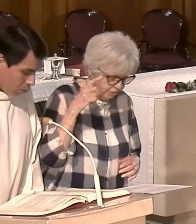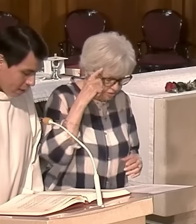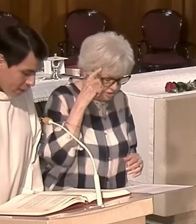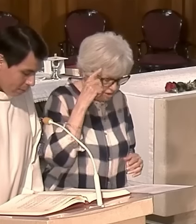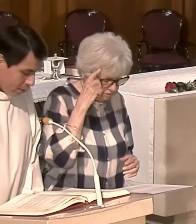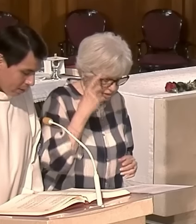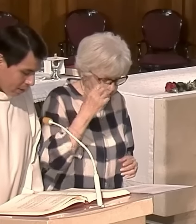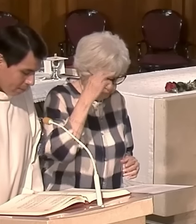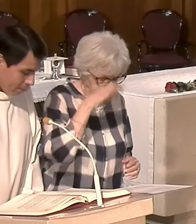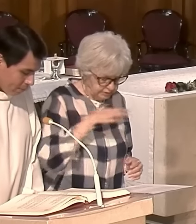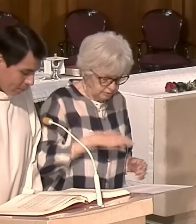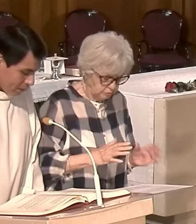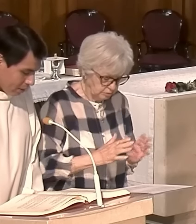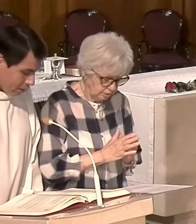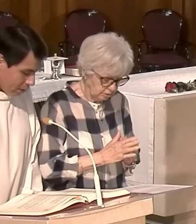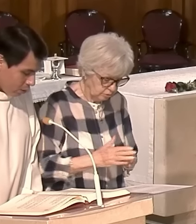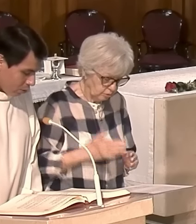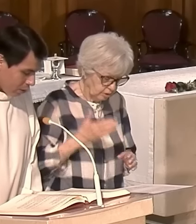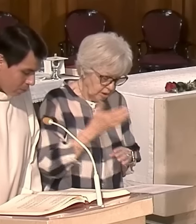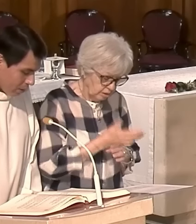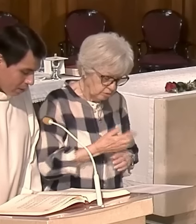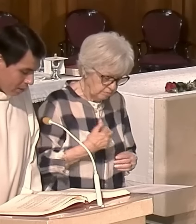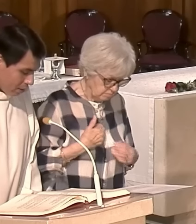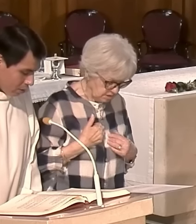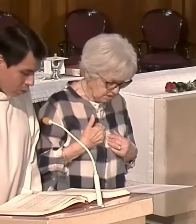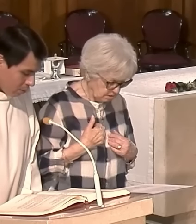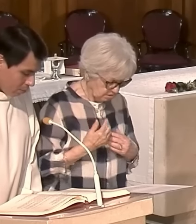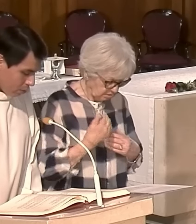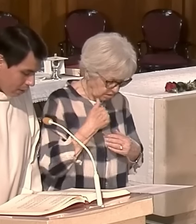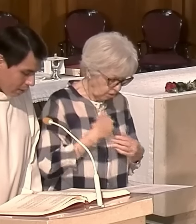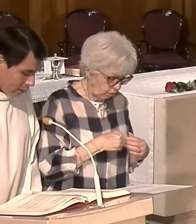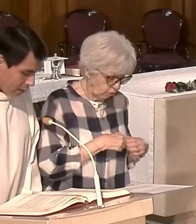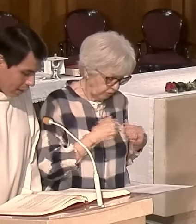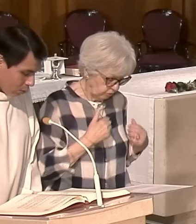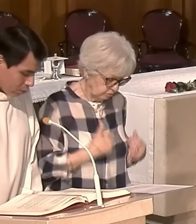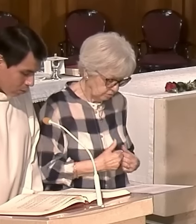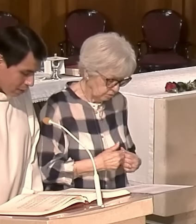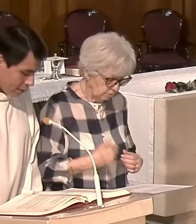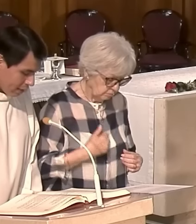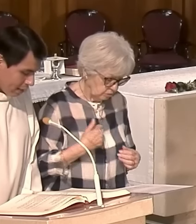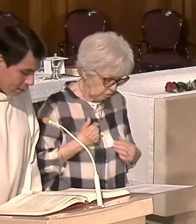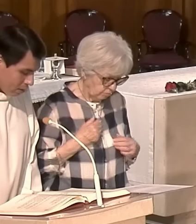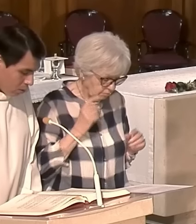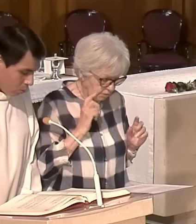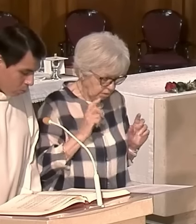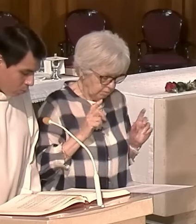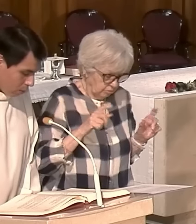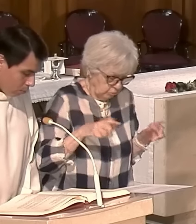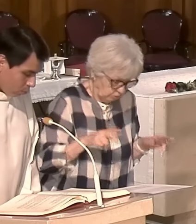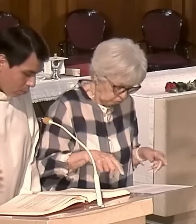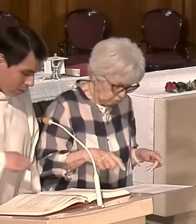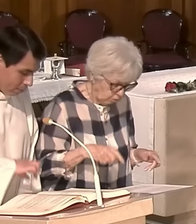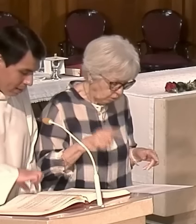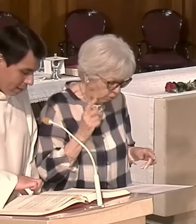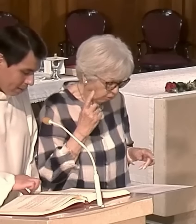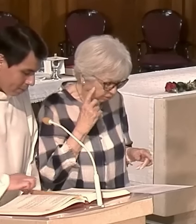oía que me decía: Hijo de hombre, yo te envío a los hijos de Israel, un pueblo rebelde